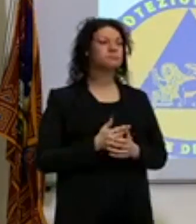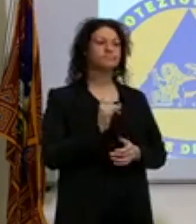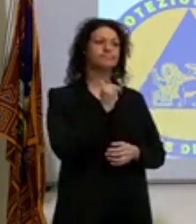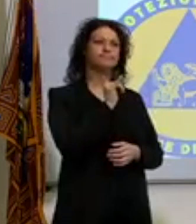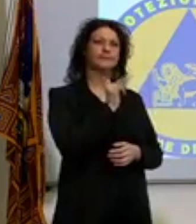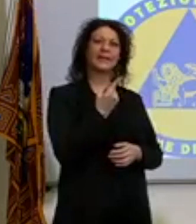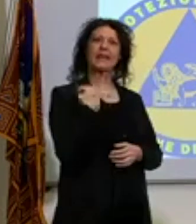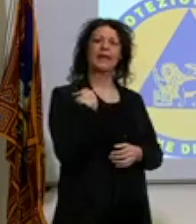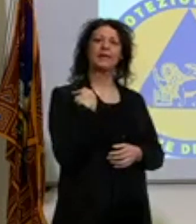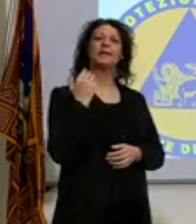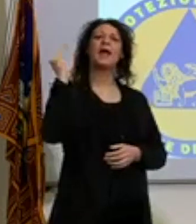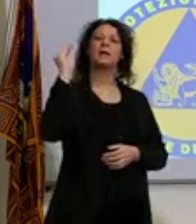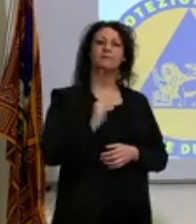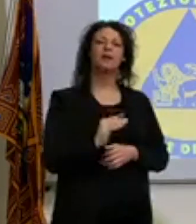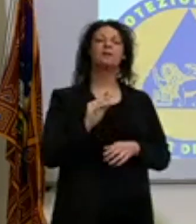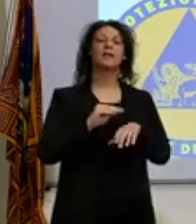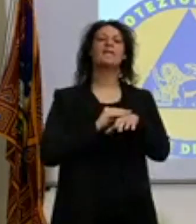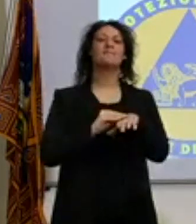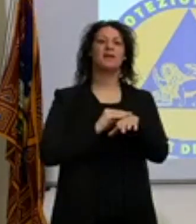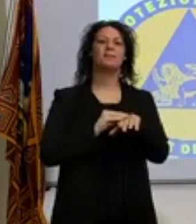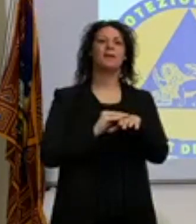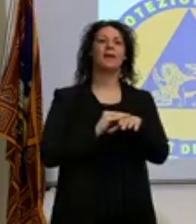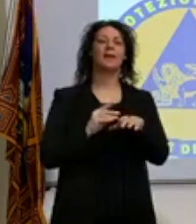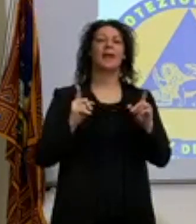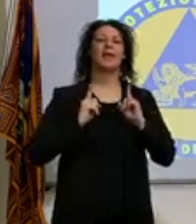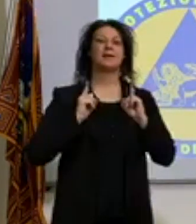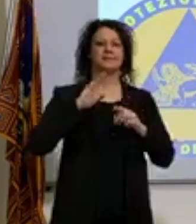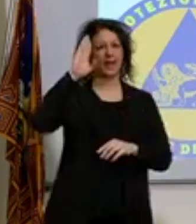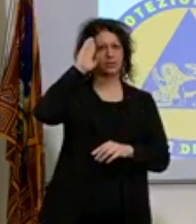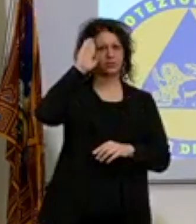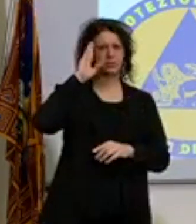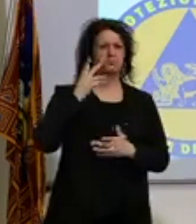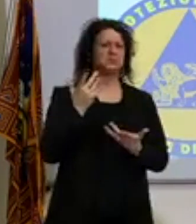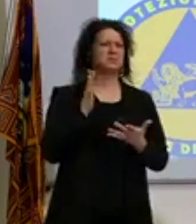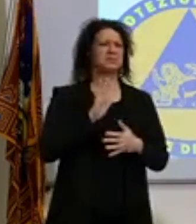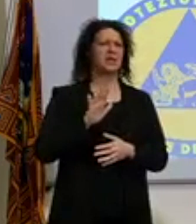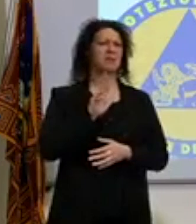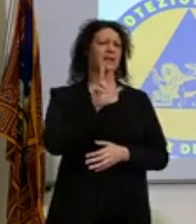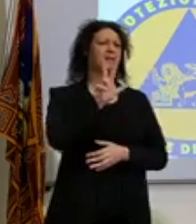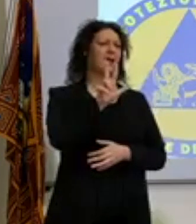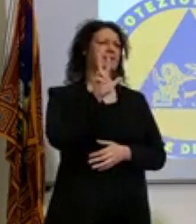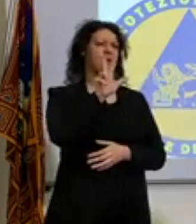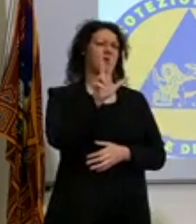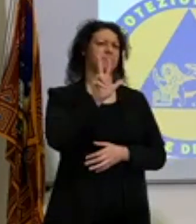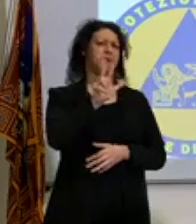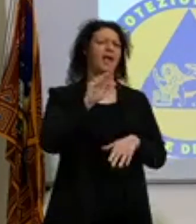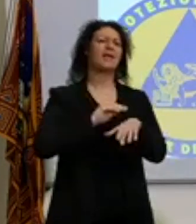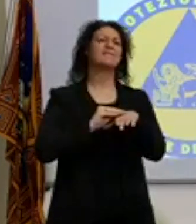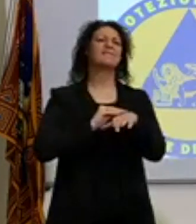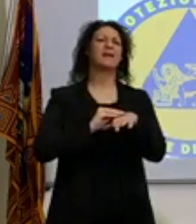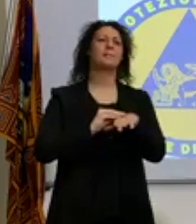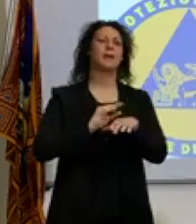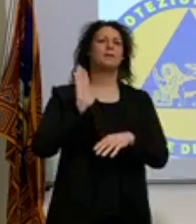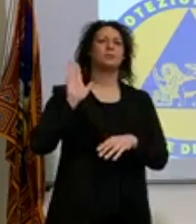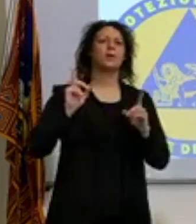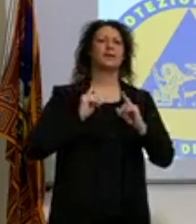test rapidi che andranno a integrare i tamponi che, nonostante la mancanza di reagenti in Veneto, sono a quota 11.000 al giorno,